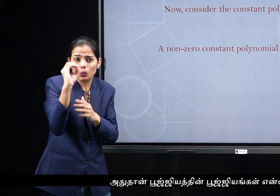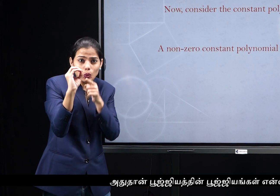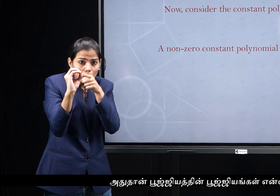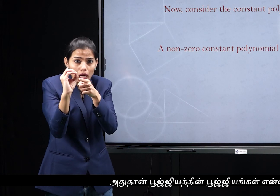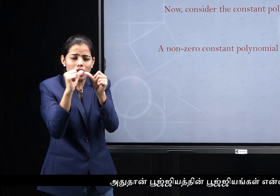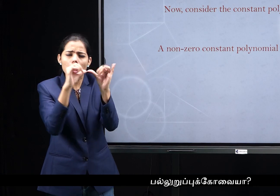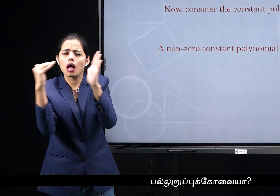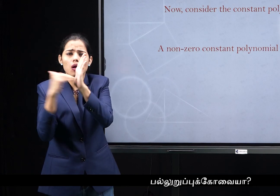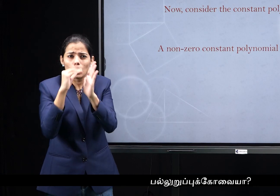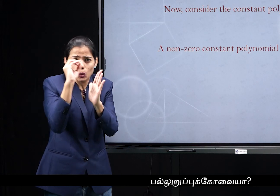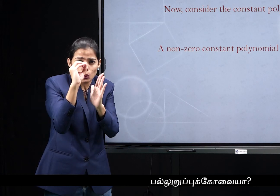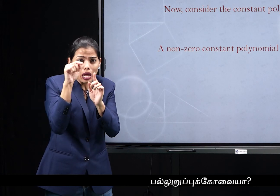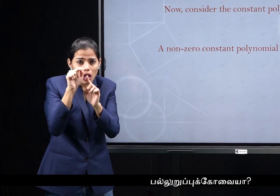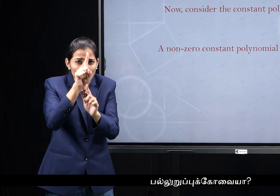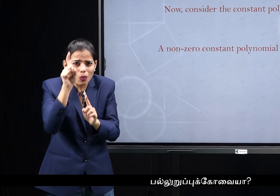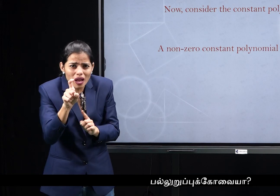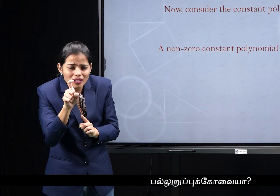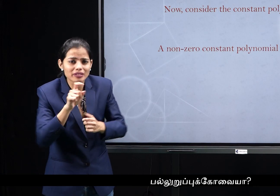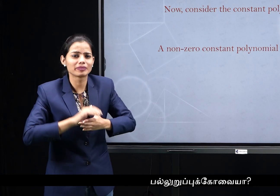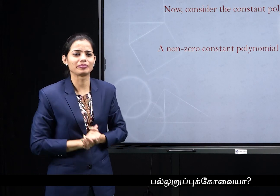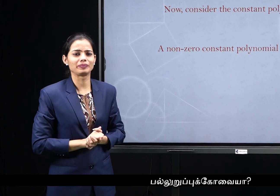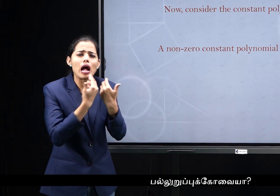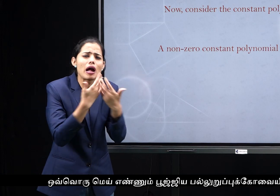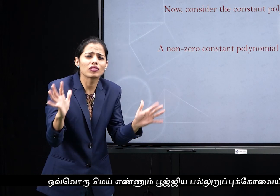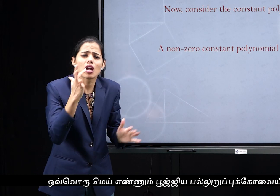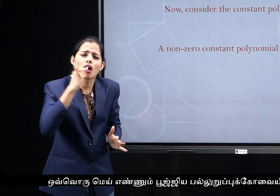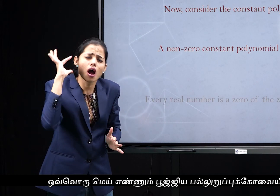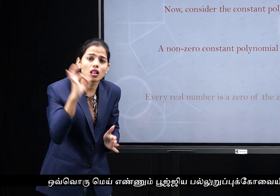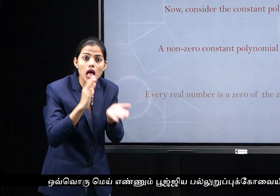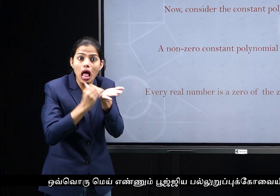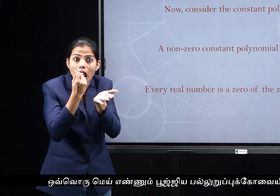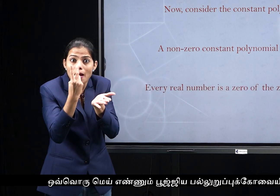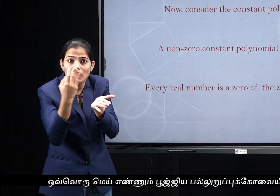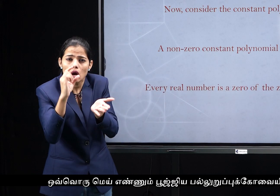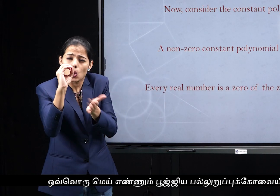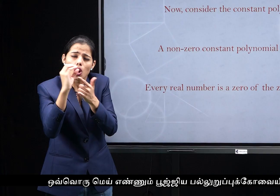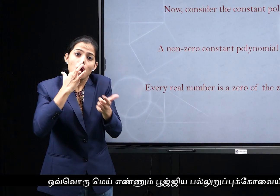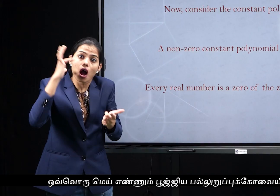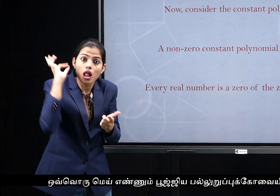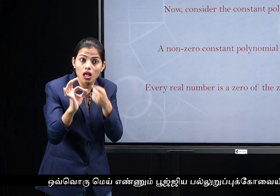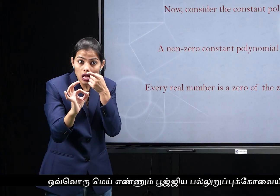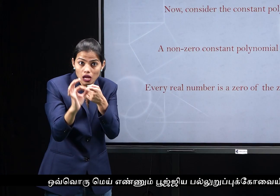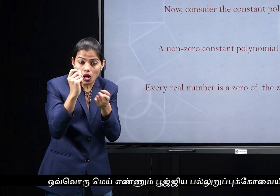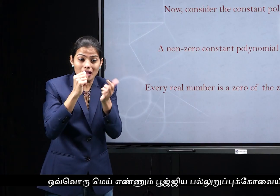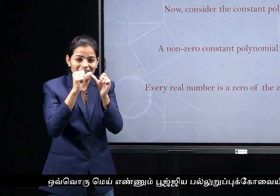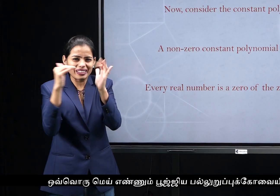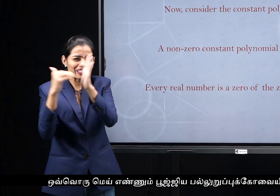என்ன? பல்லுறுப்புக்கோவையா? ஒவ்வொரு மெய்யெண்ணும் பூஜ்ஜிய பல்லுறுப்புக்கோவையின்